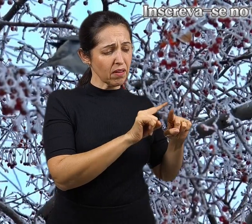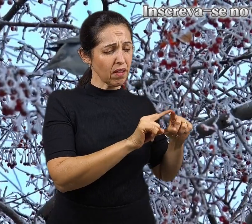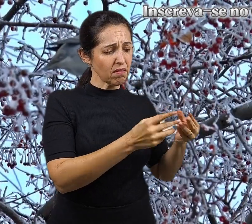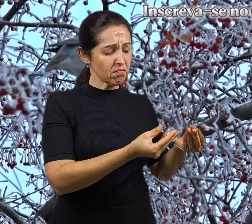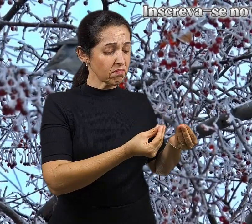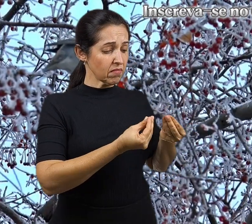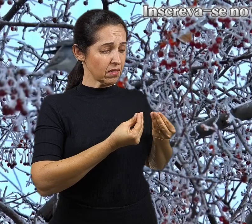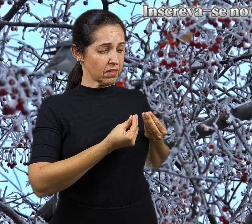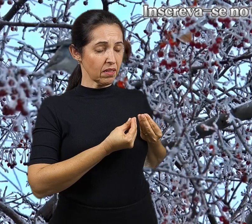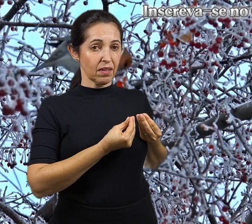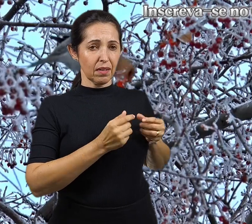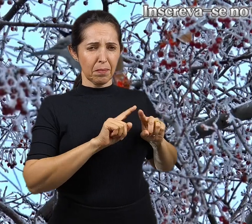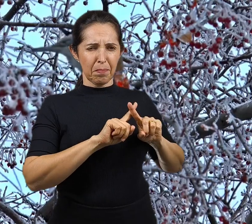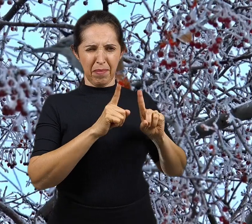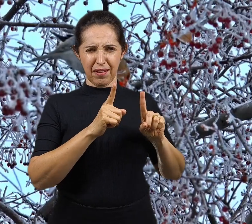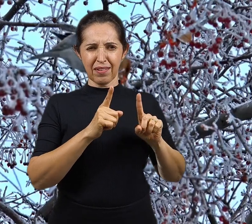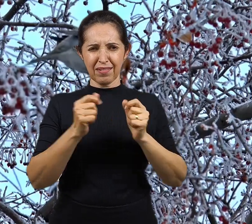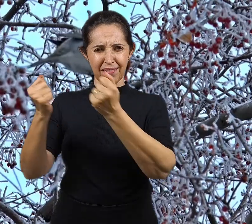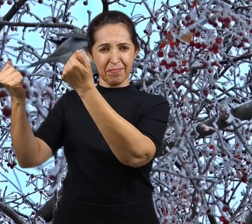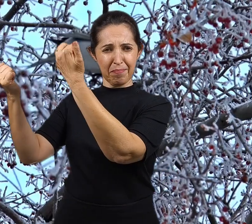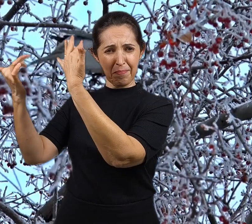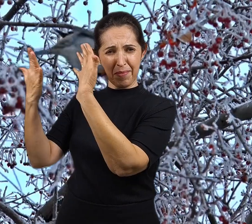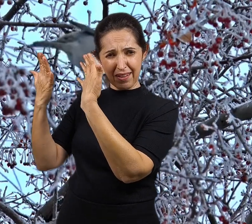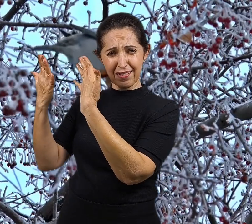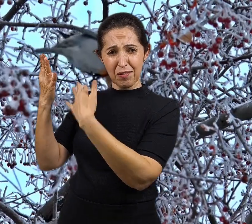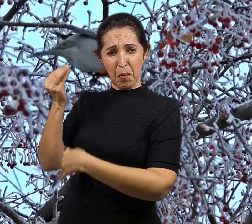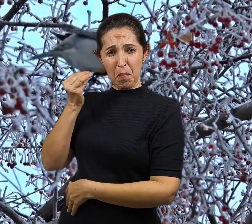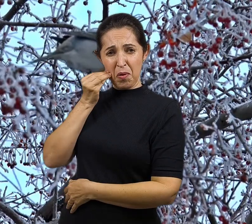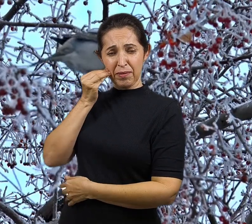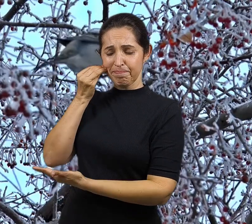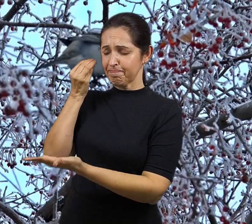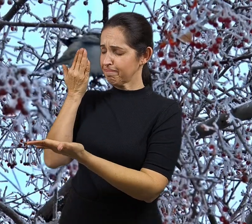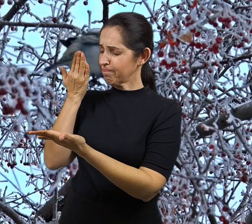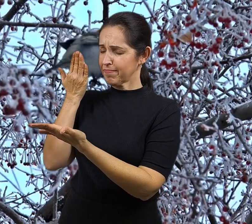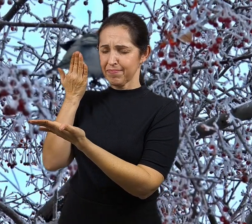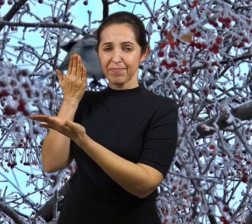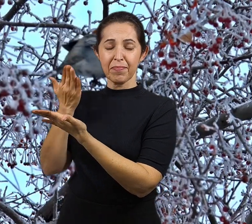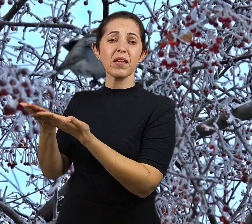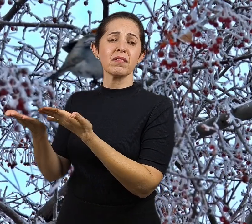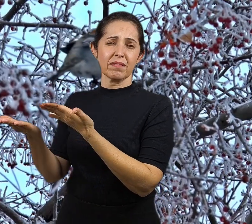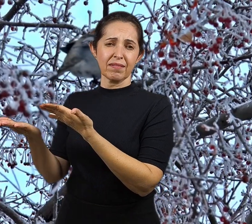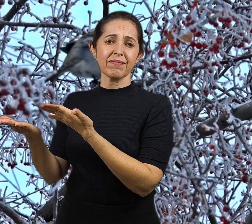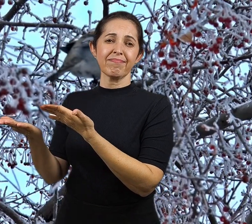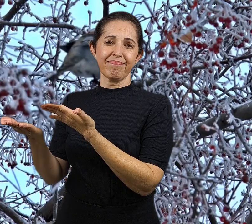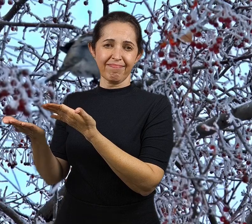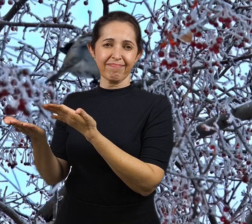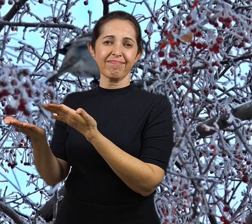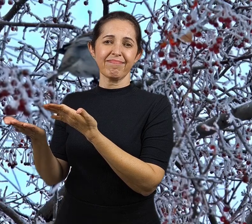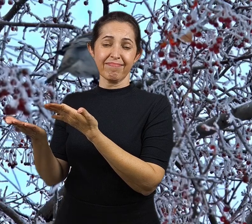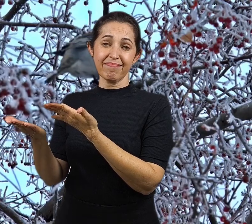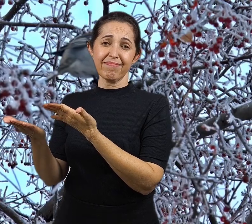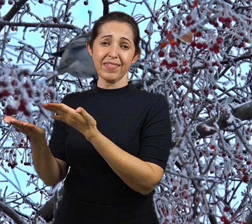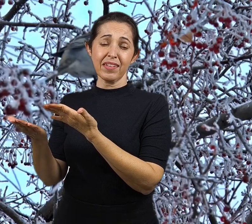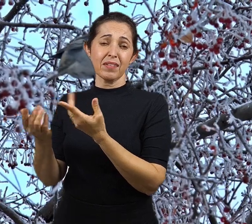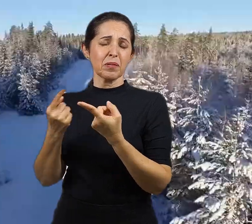se passaram. E muitas vezes a nossa ansiedade pela vida se torna tão